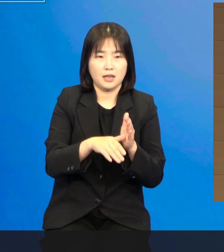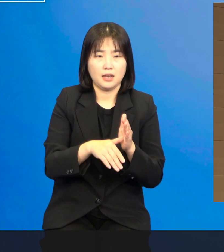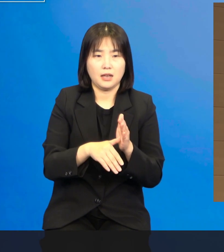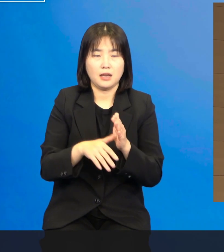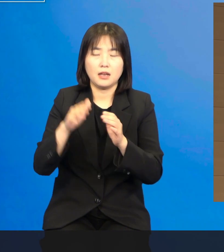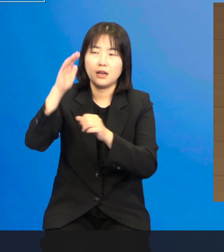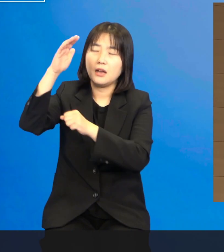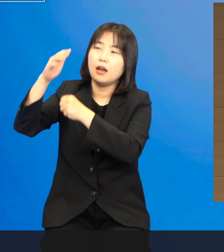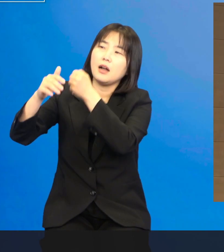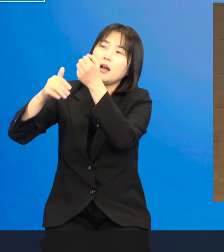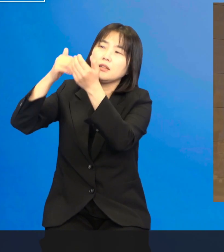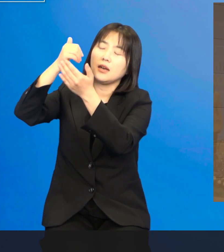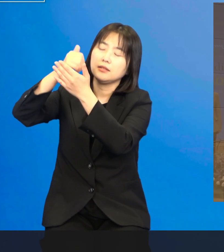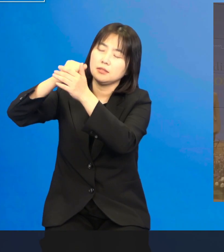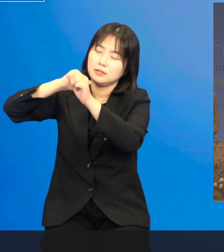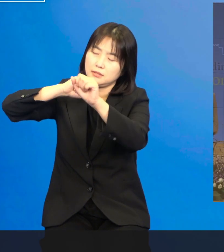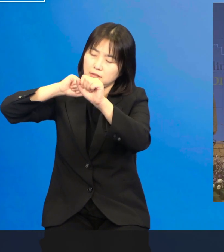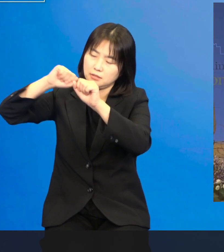그때가